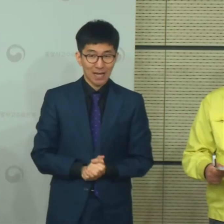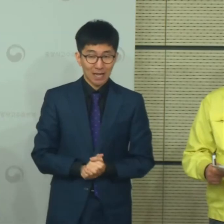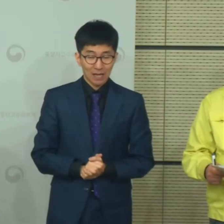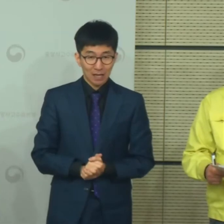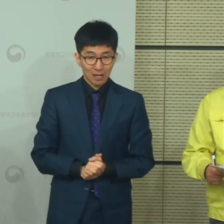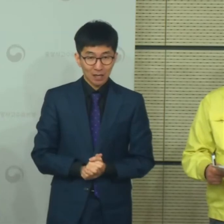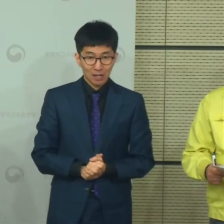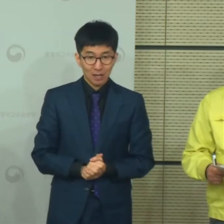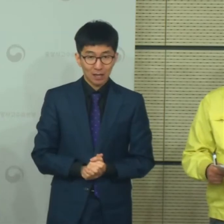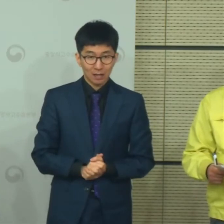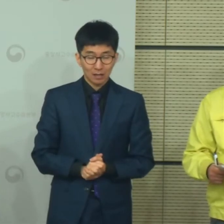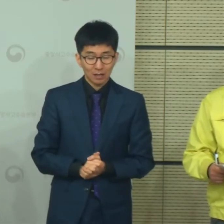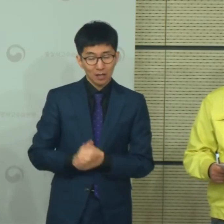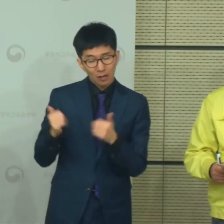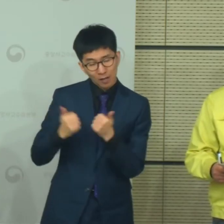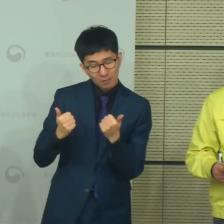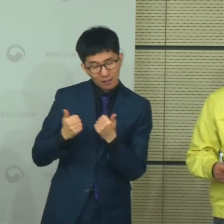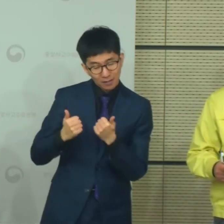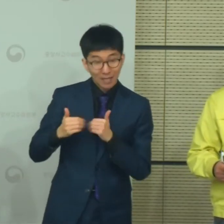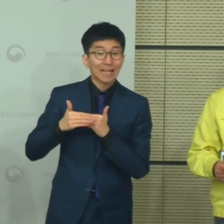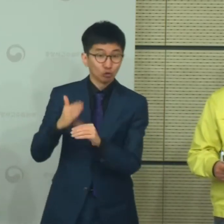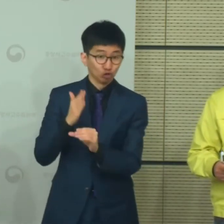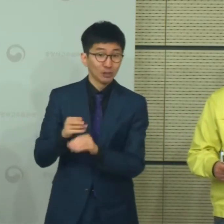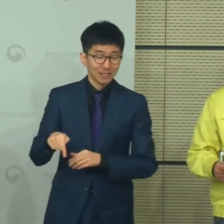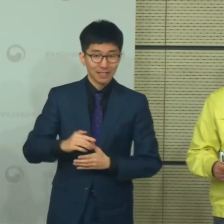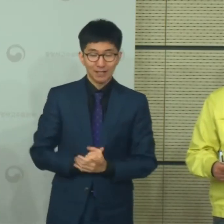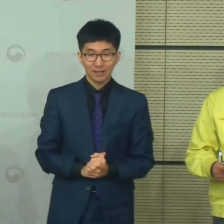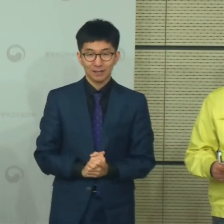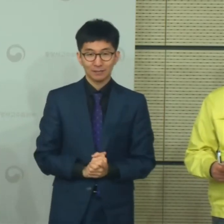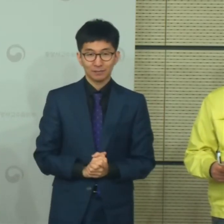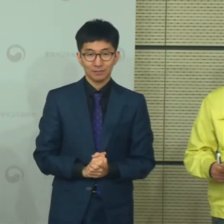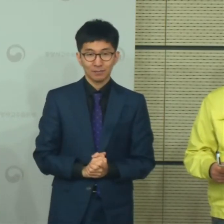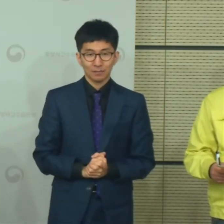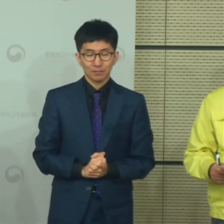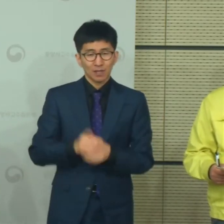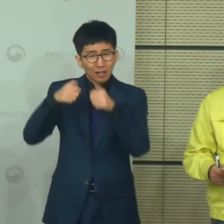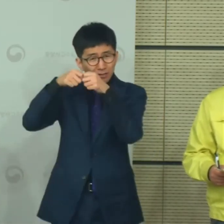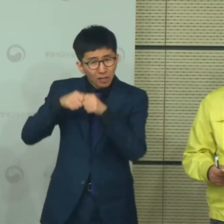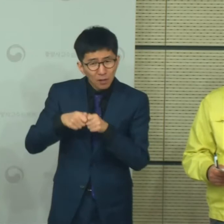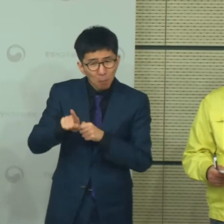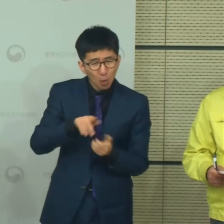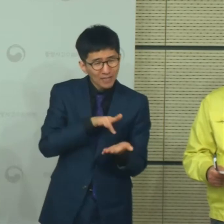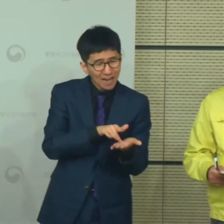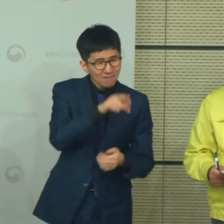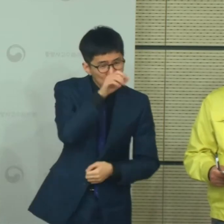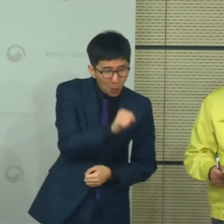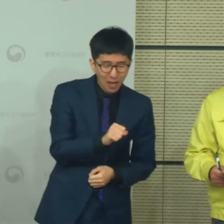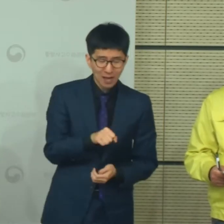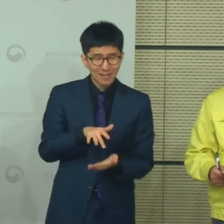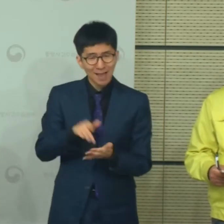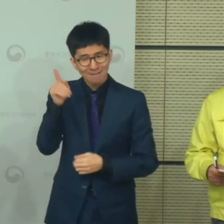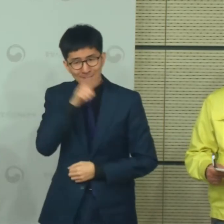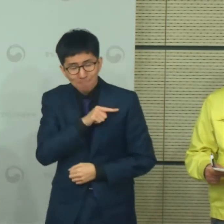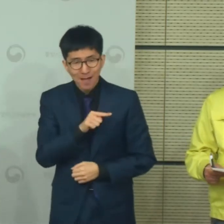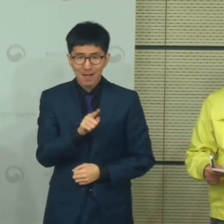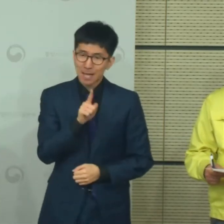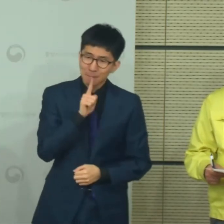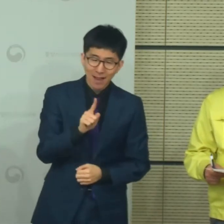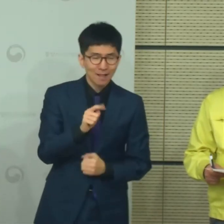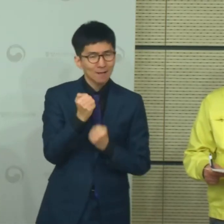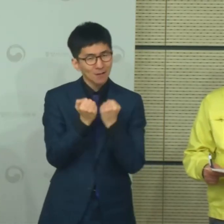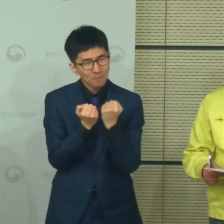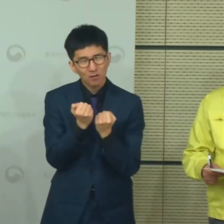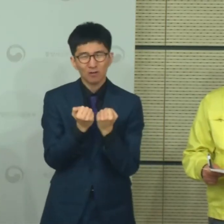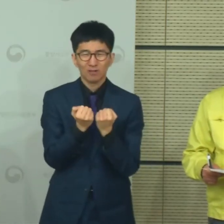판단하고 협의하는 그런 상황입니다. 제가 그 구체적으로 어느 약에 대해서 진행되고